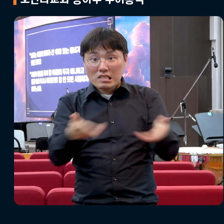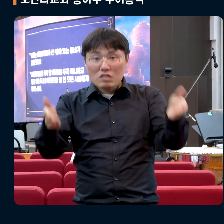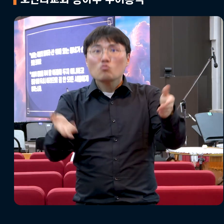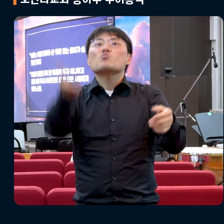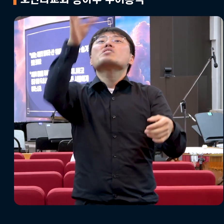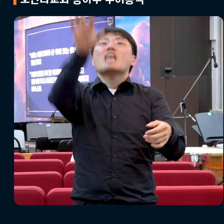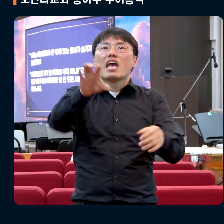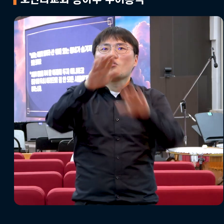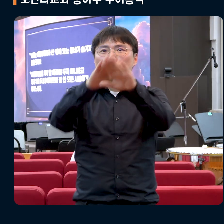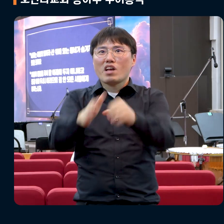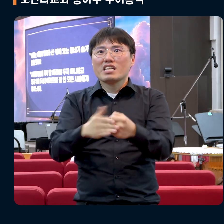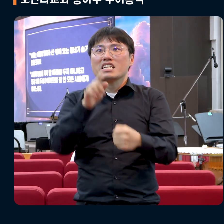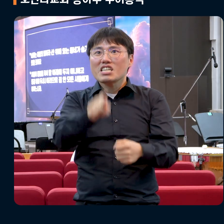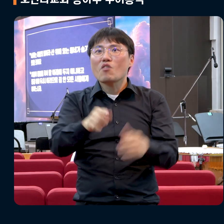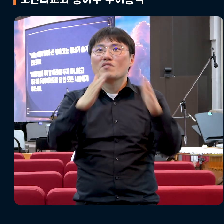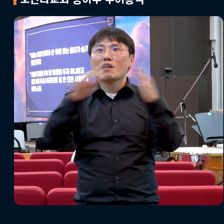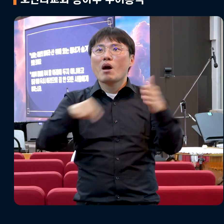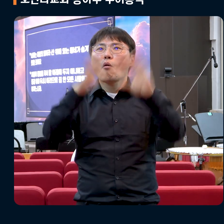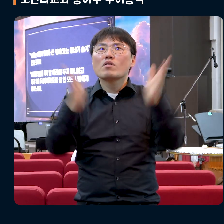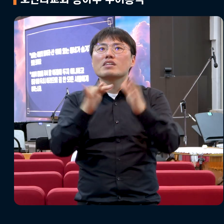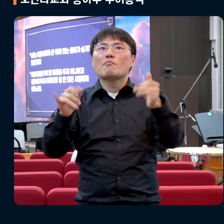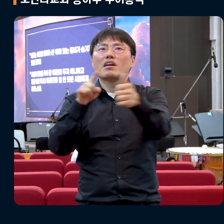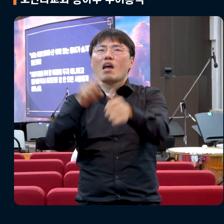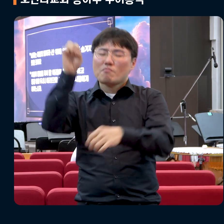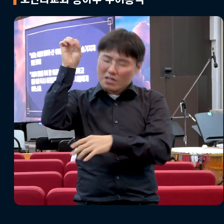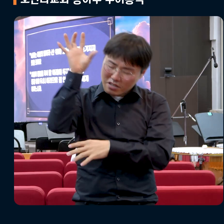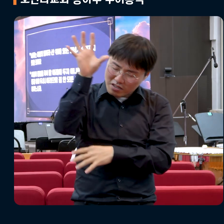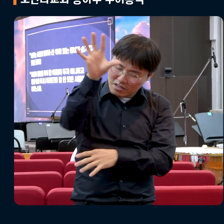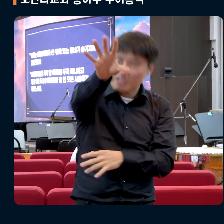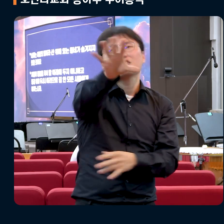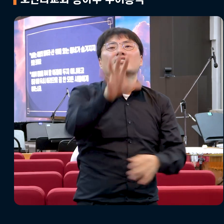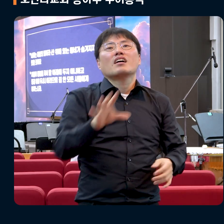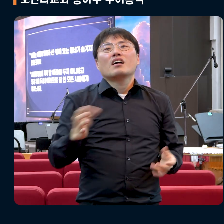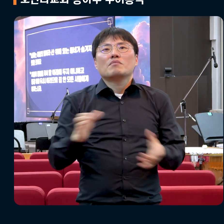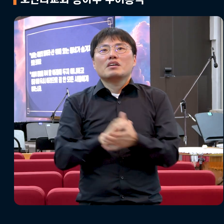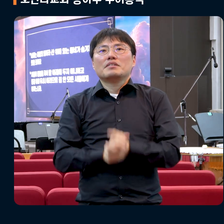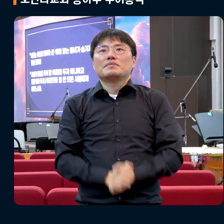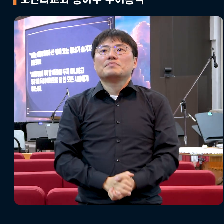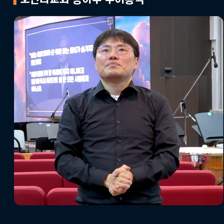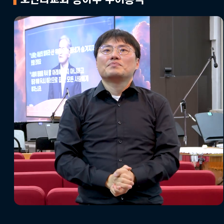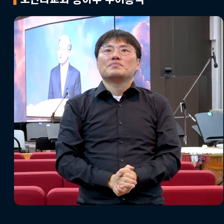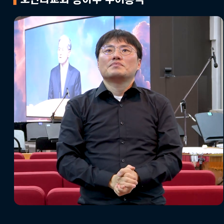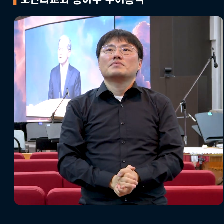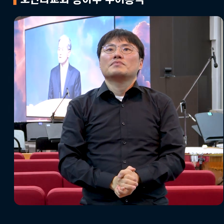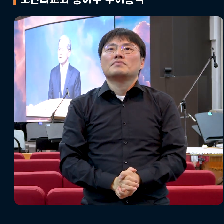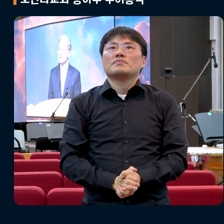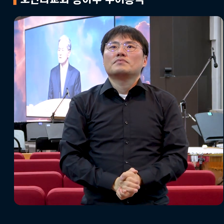아니하고 등경 위에 두나니 이러므로 집안 모든 사람에게 빛이 있느니라.